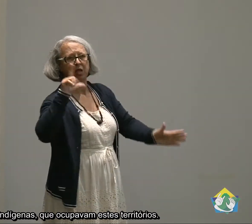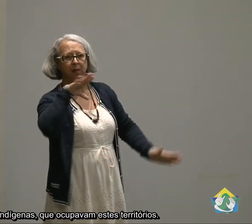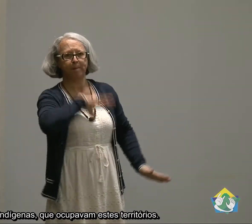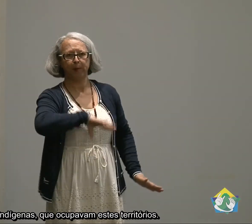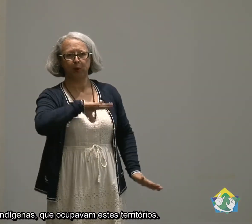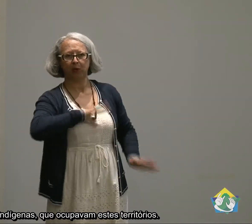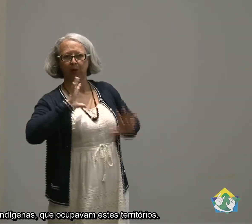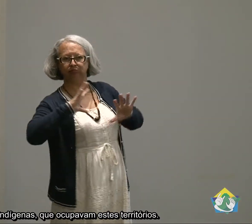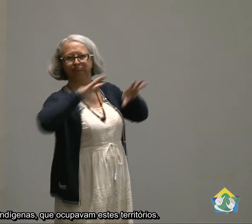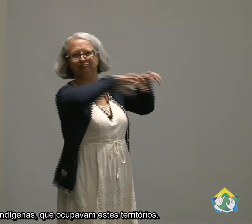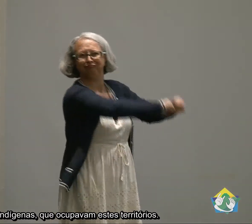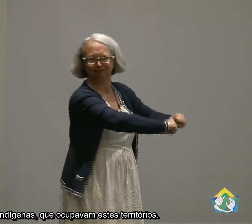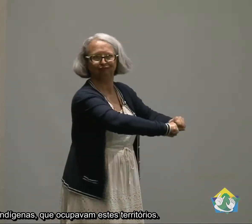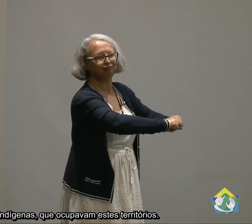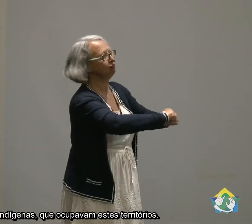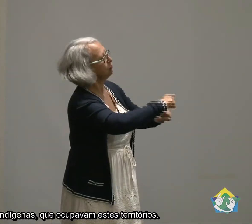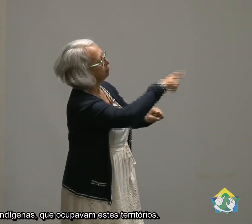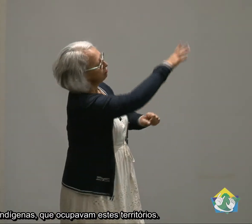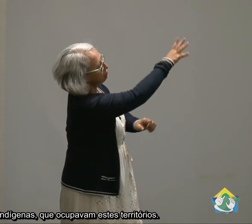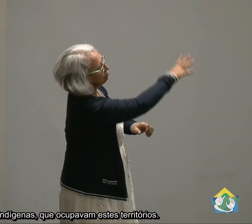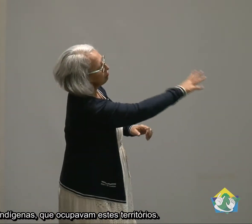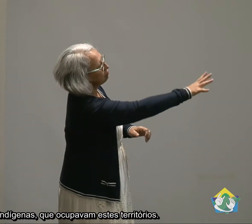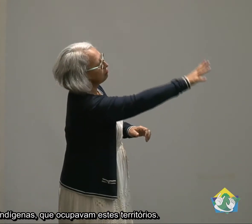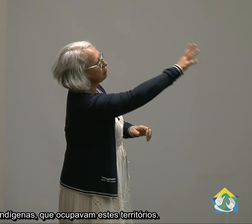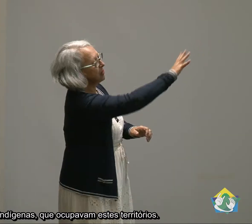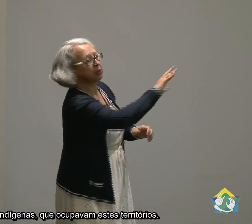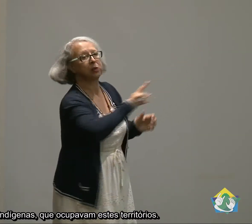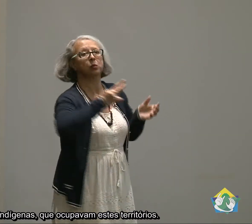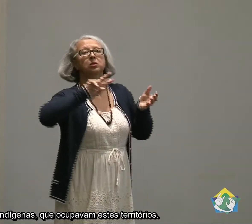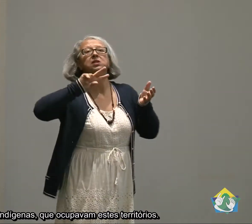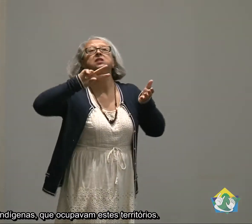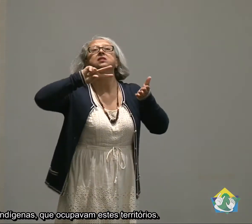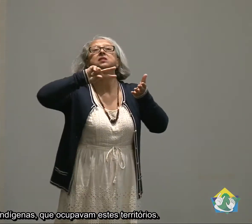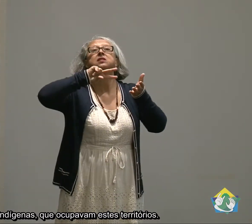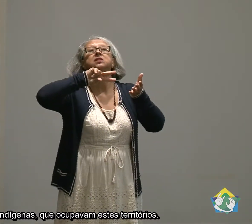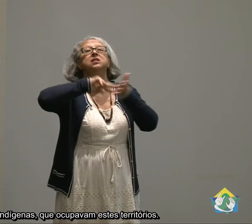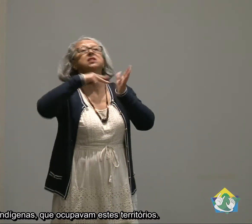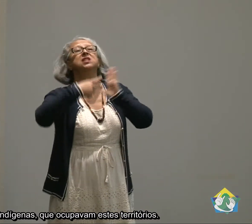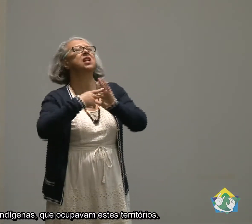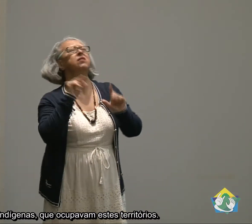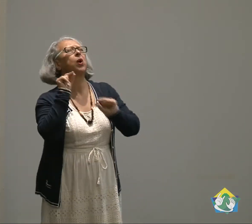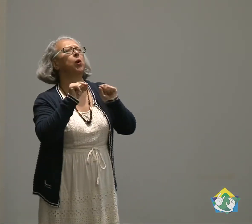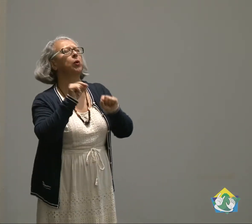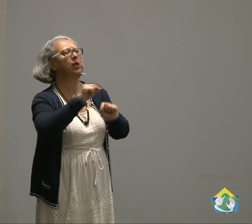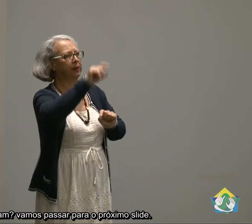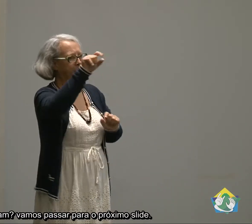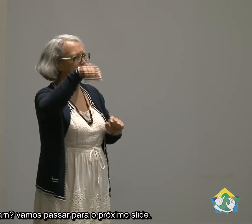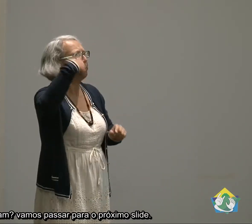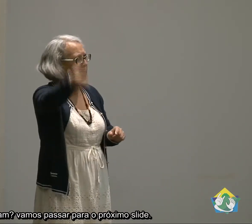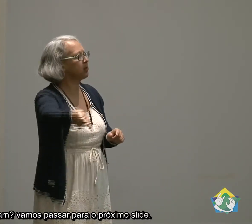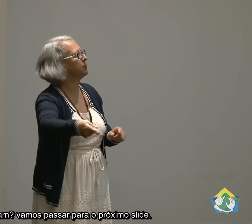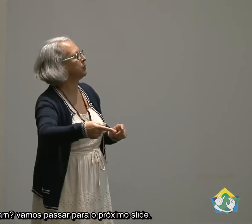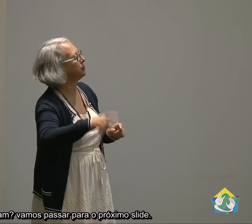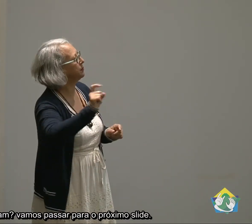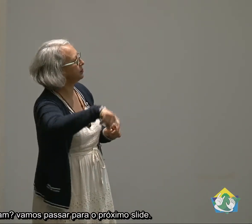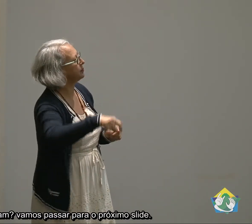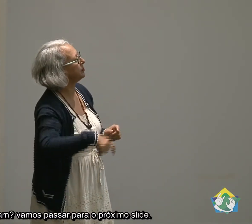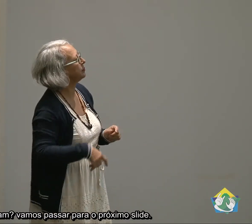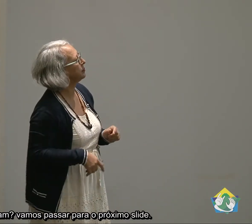várias tribos indígenas que ocupavam esses territórios. O que significam? Vamos passar para o próximo